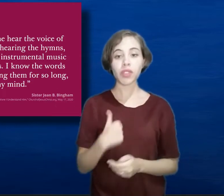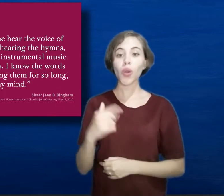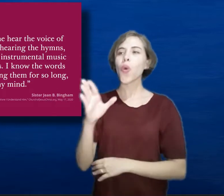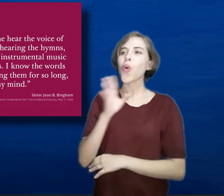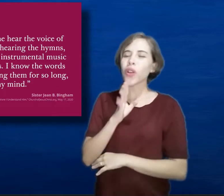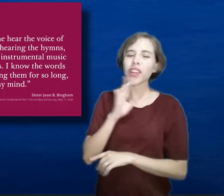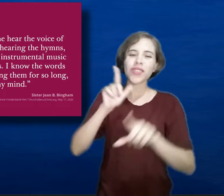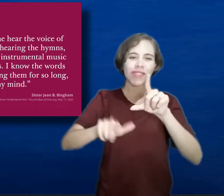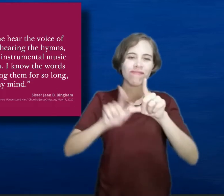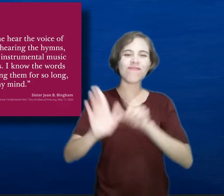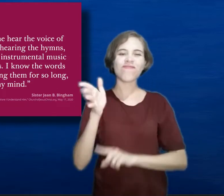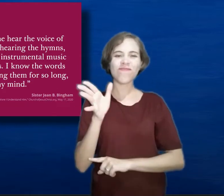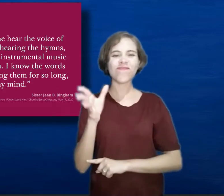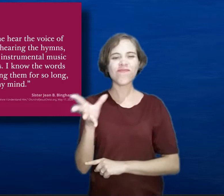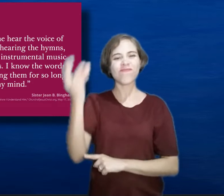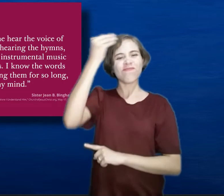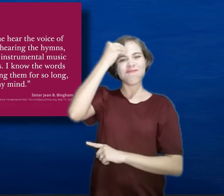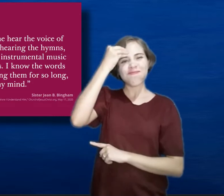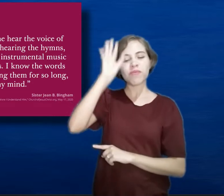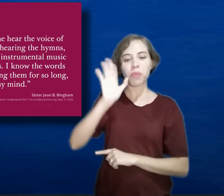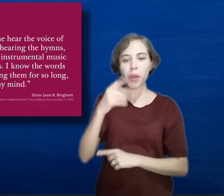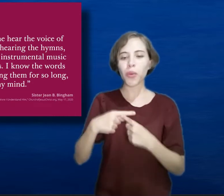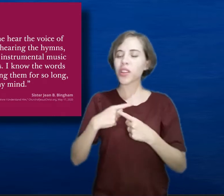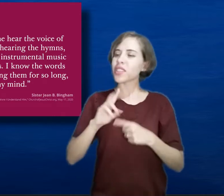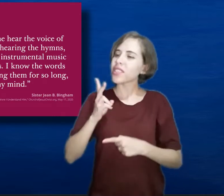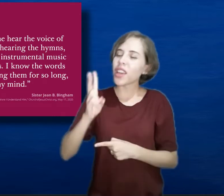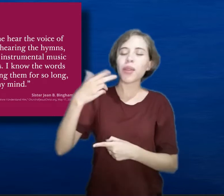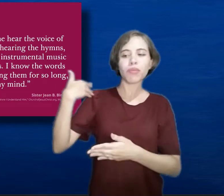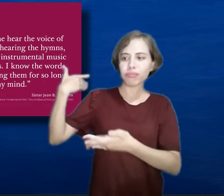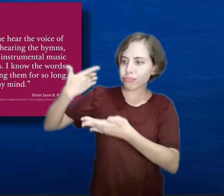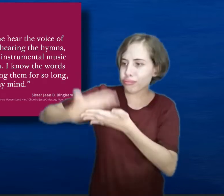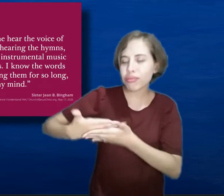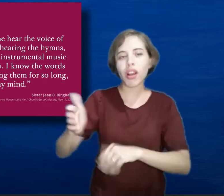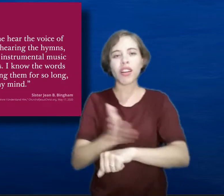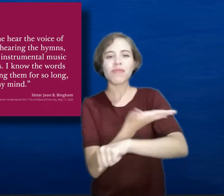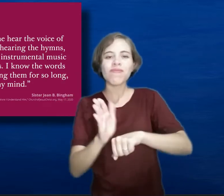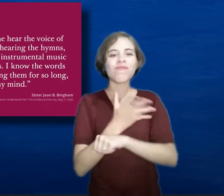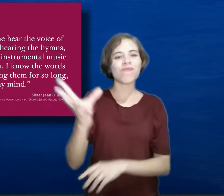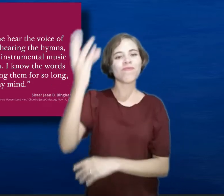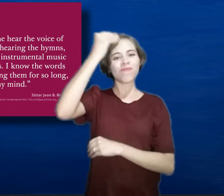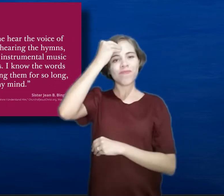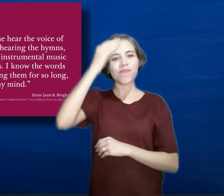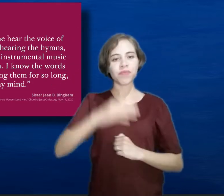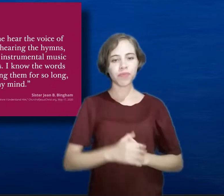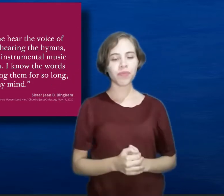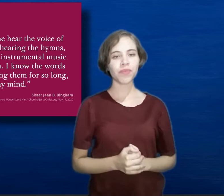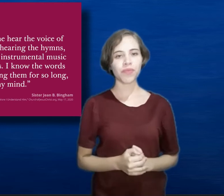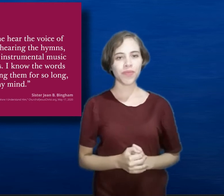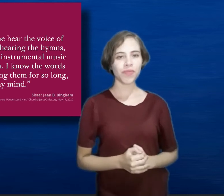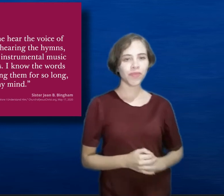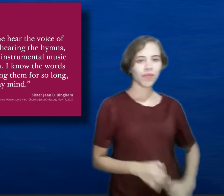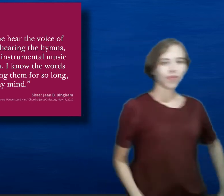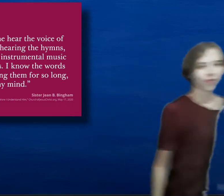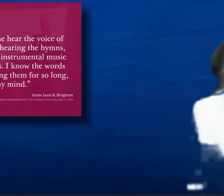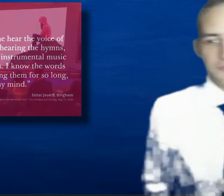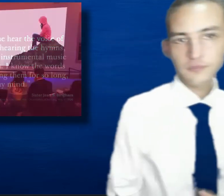a versão instrumental, sem as palavras. Eu conheço a letra, porque venho cantando